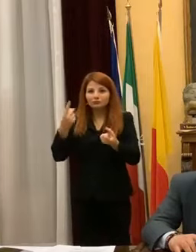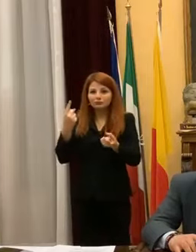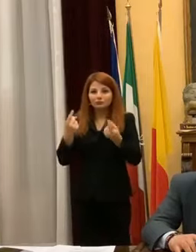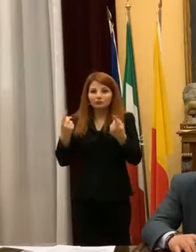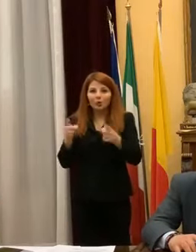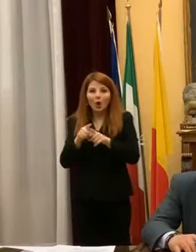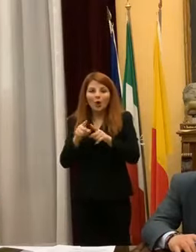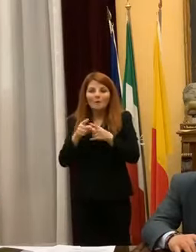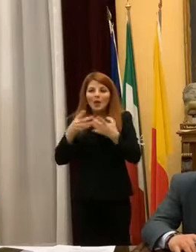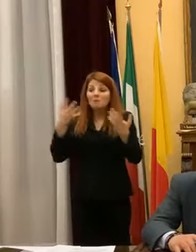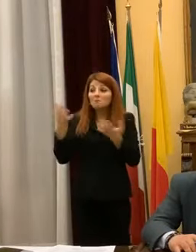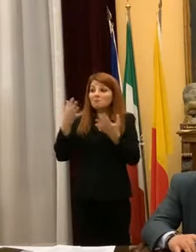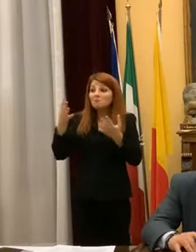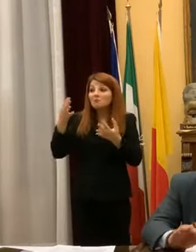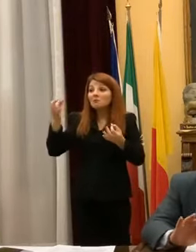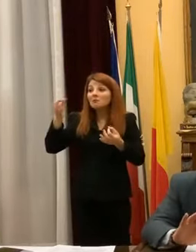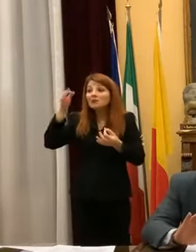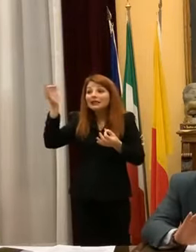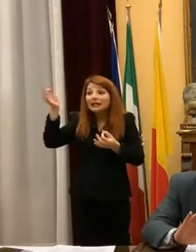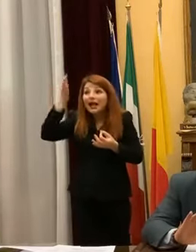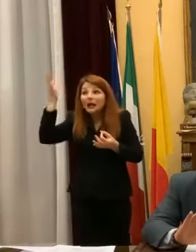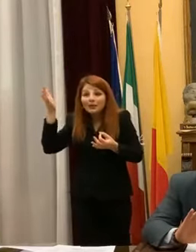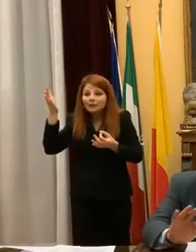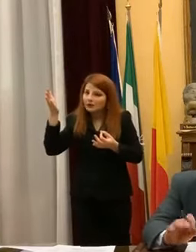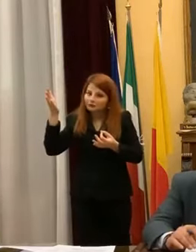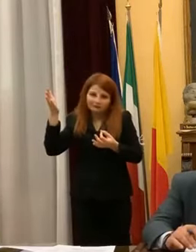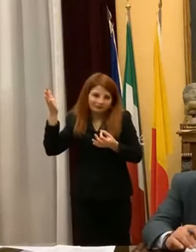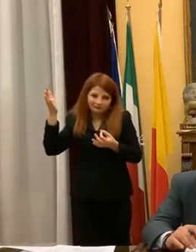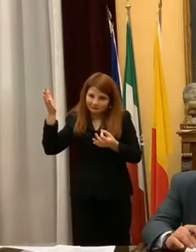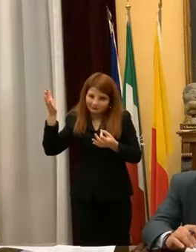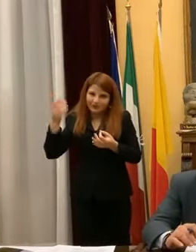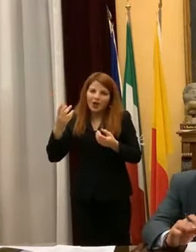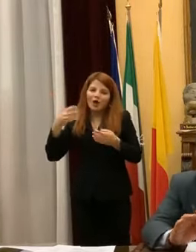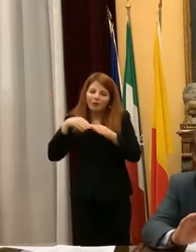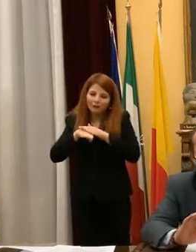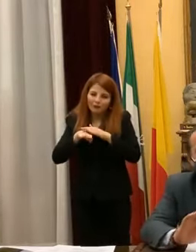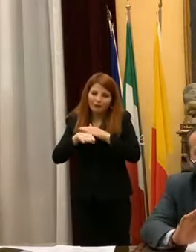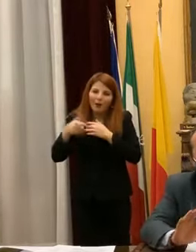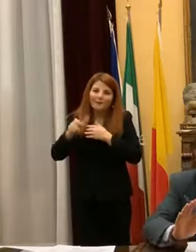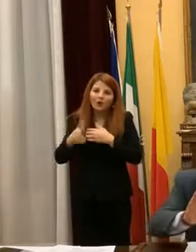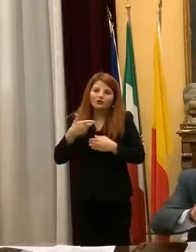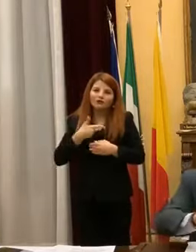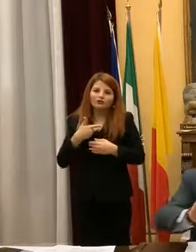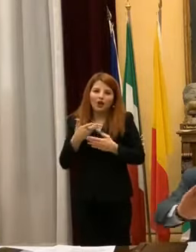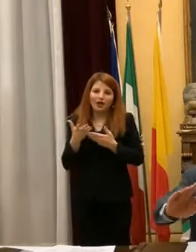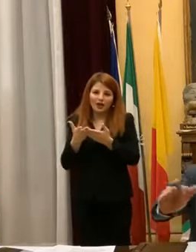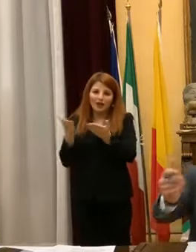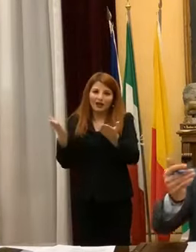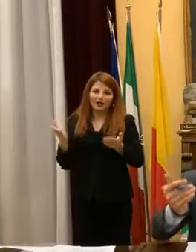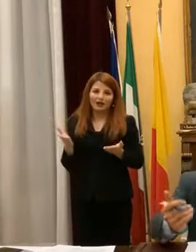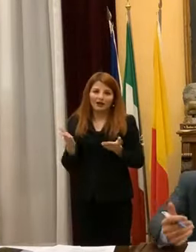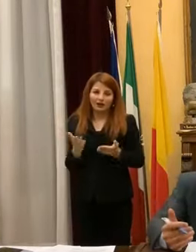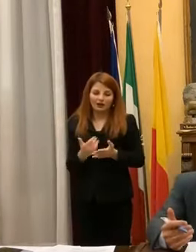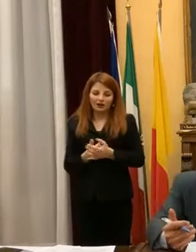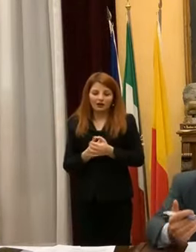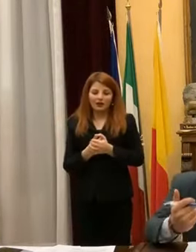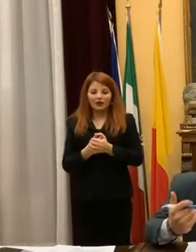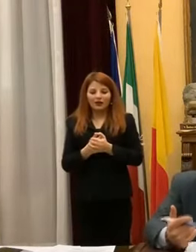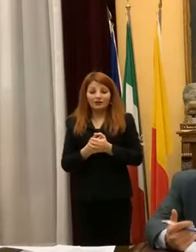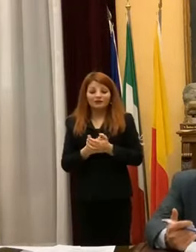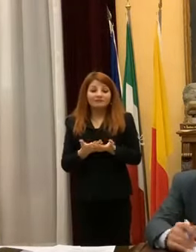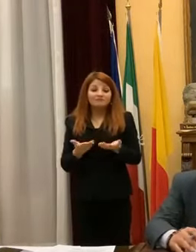chiesto che non si esitasse a prendere provvedimenti nei confronti di La Paglia già in tempi